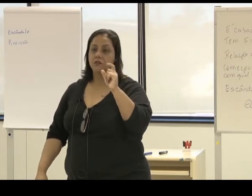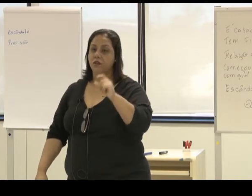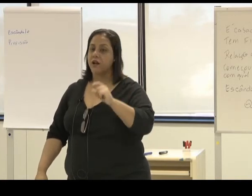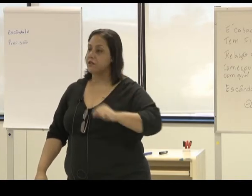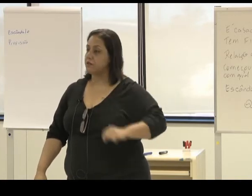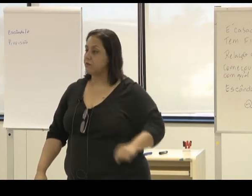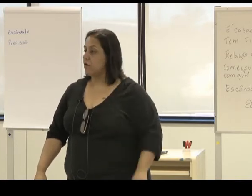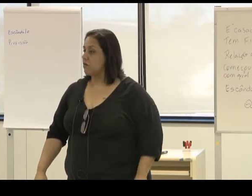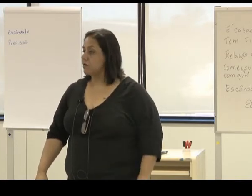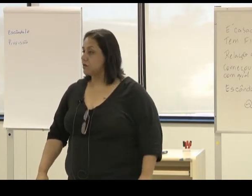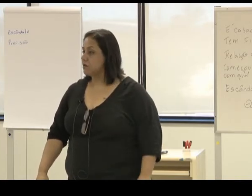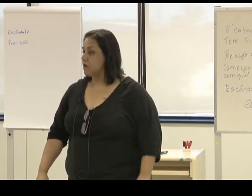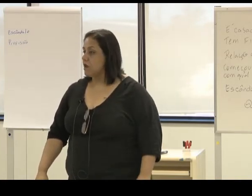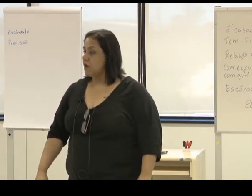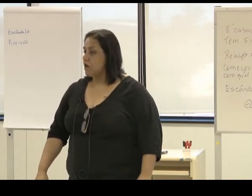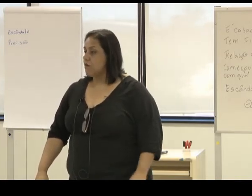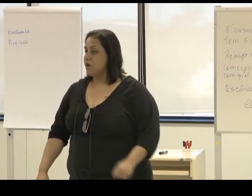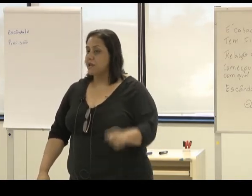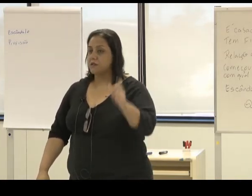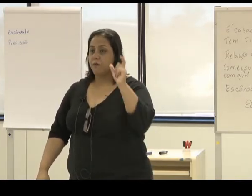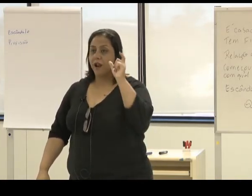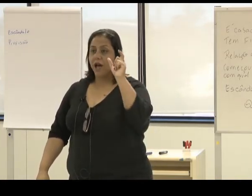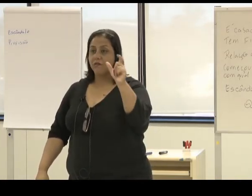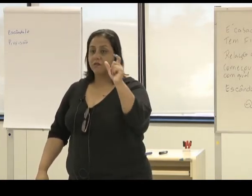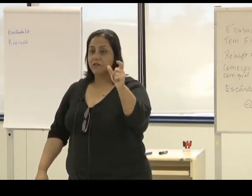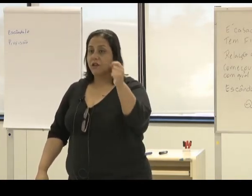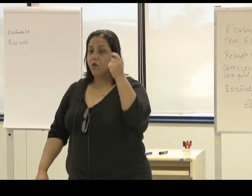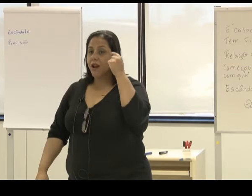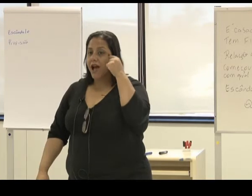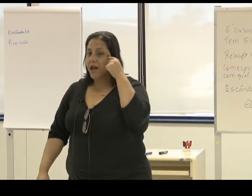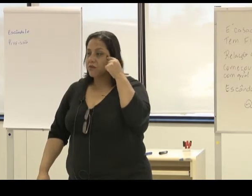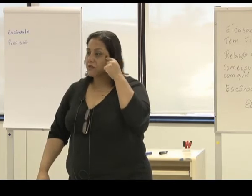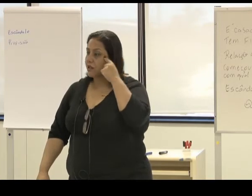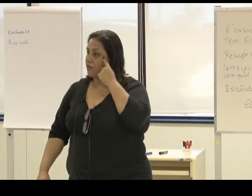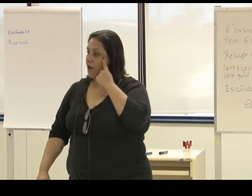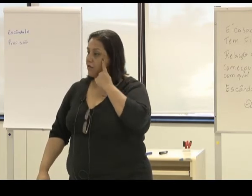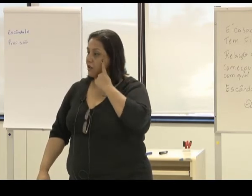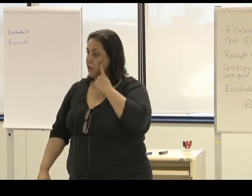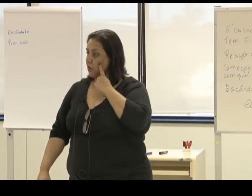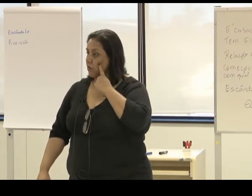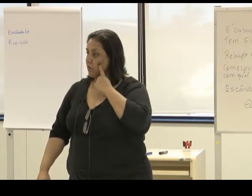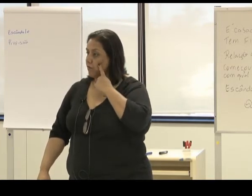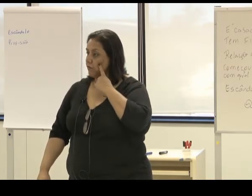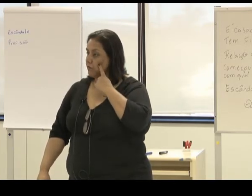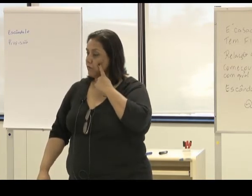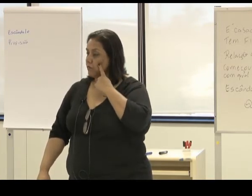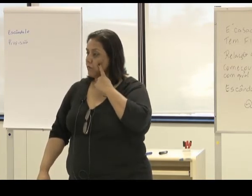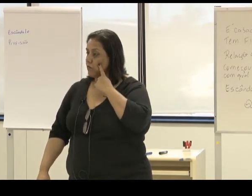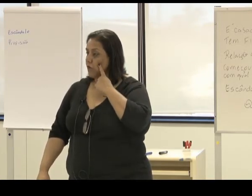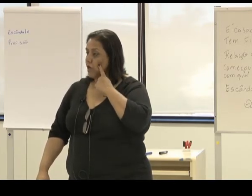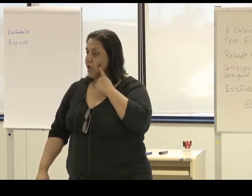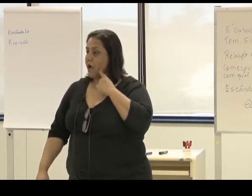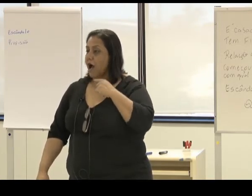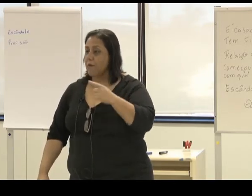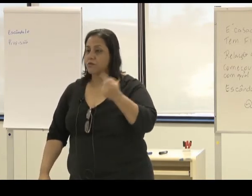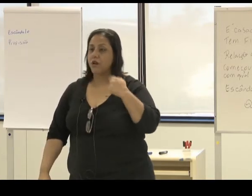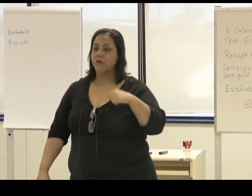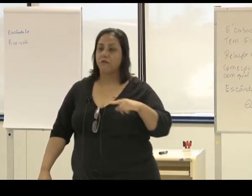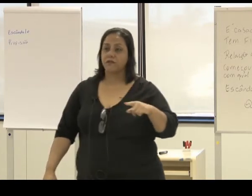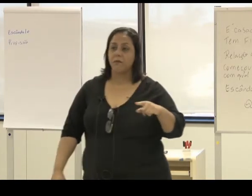nas provas. Porque essas palavras, vocês decoraram o significado daquilo. A pessoa que vai fazer a